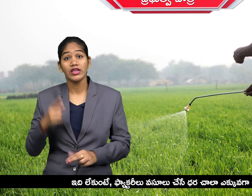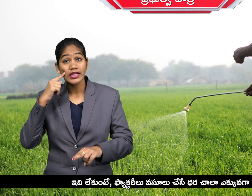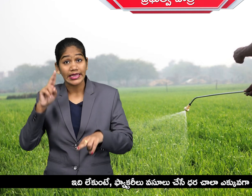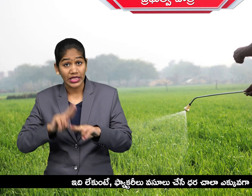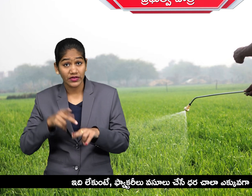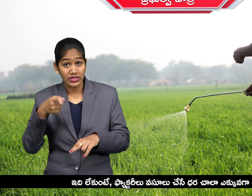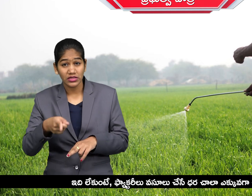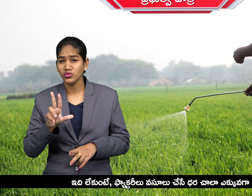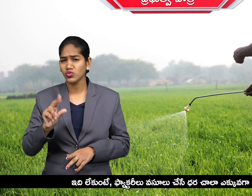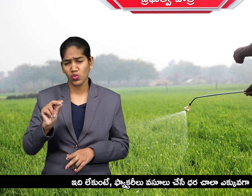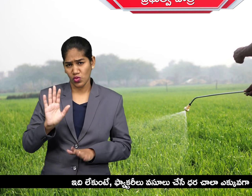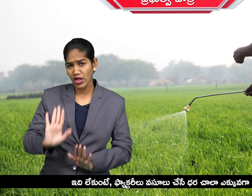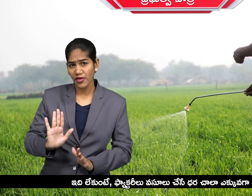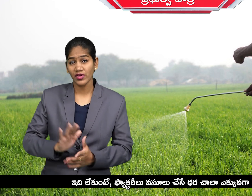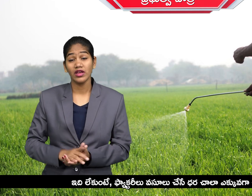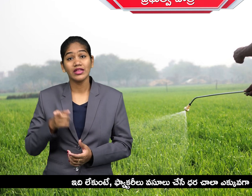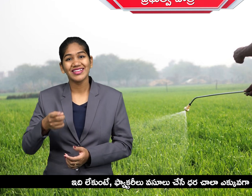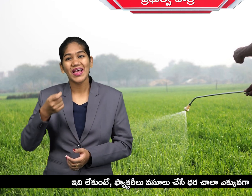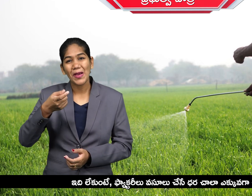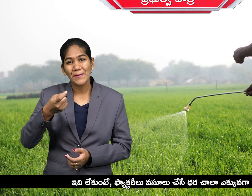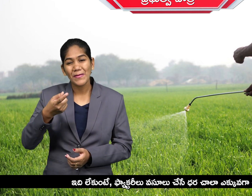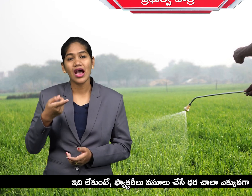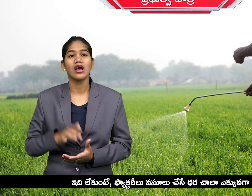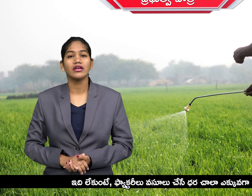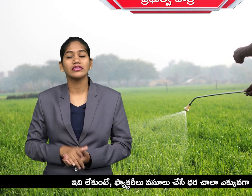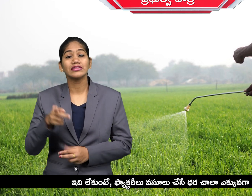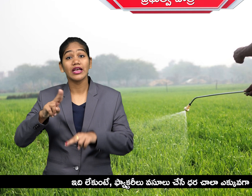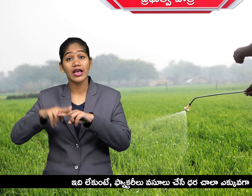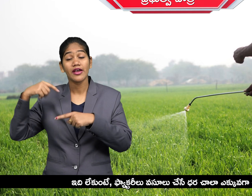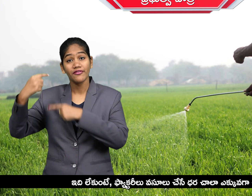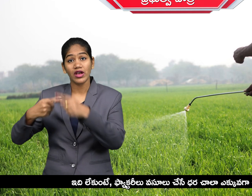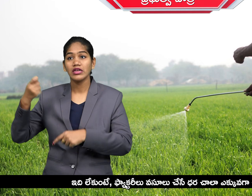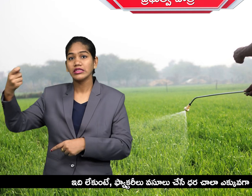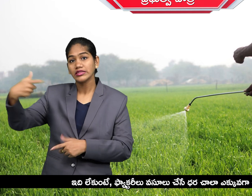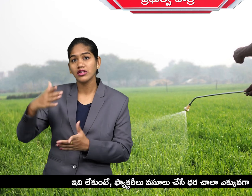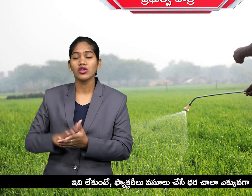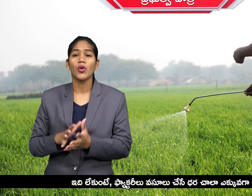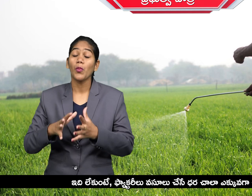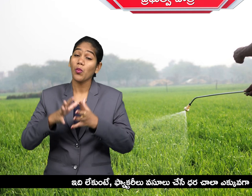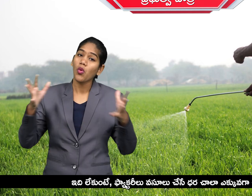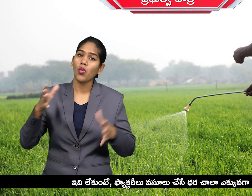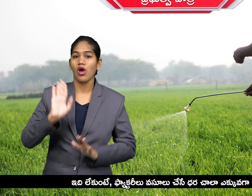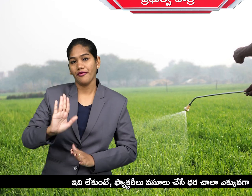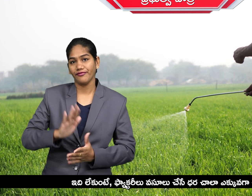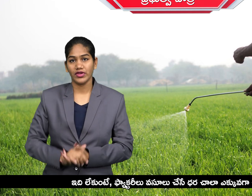ఇది లేకుంటే ఫ్యాక్టరీలు వసూలు చేసే ధర చాలా ఎక్కువగా ఉండేది.